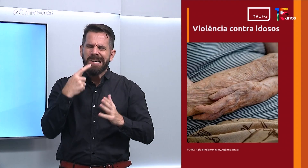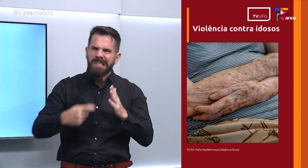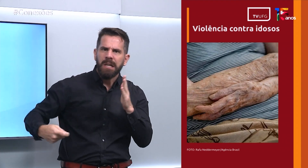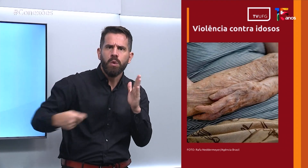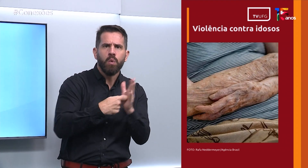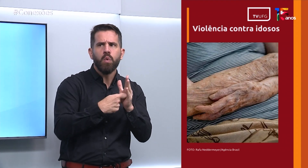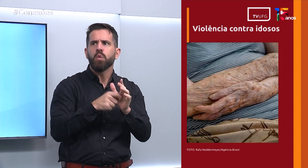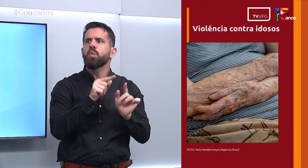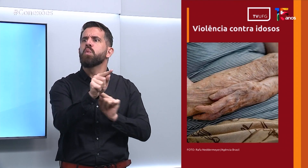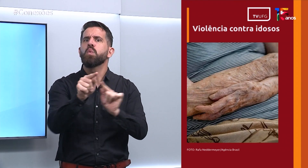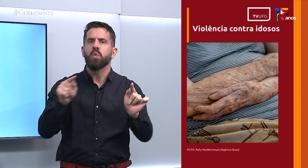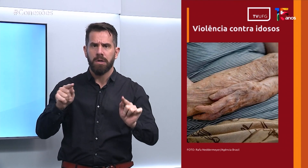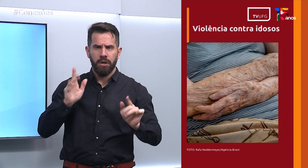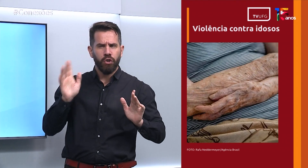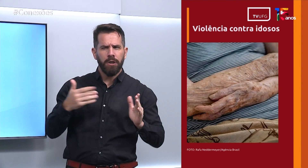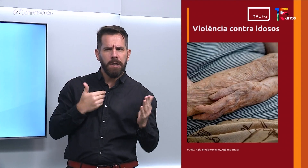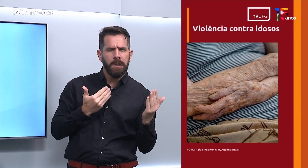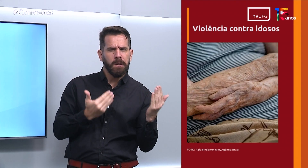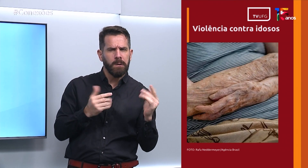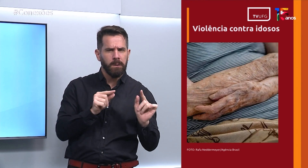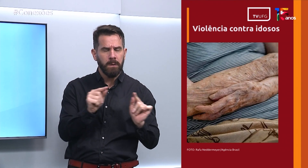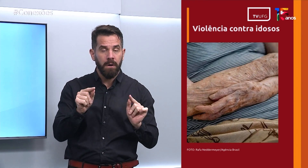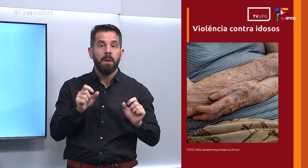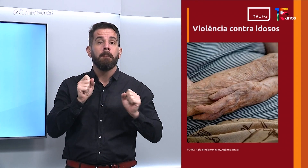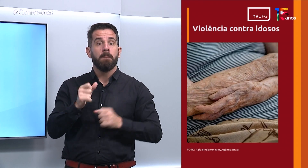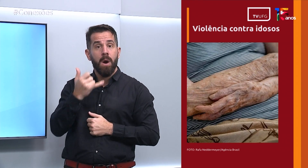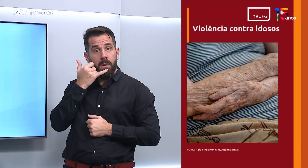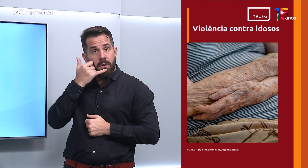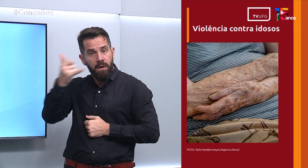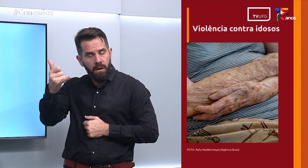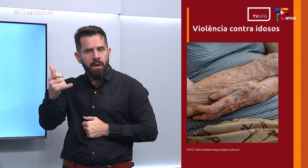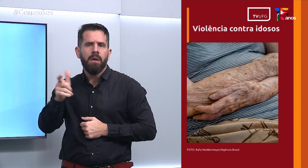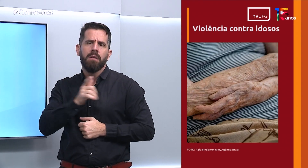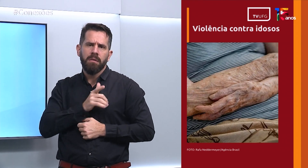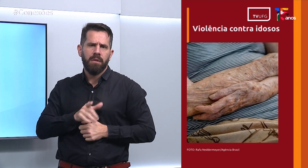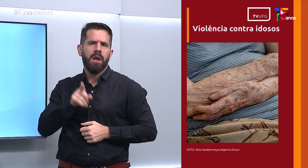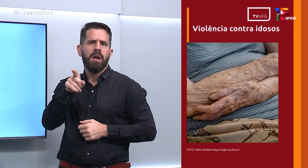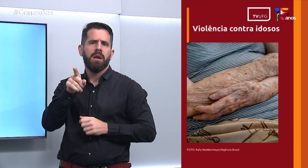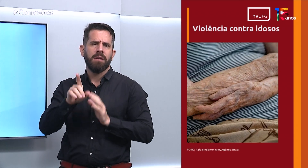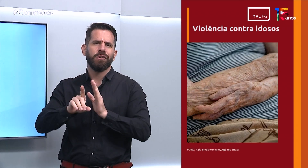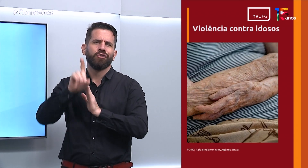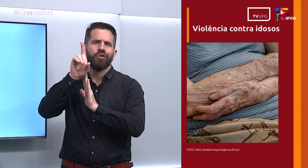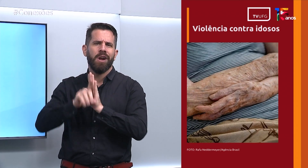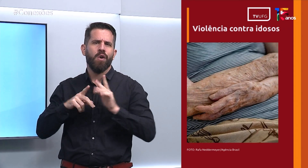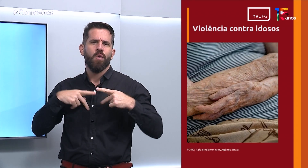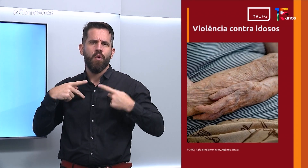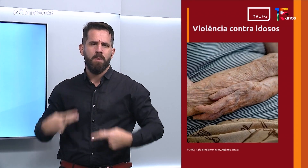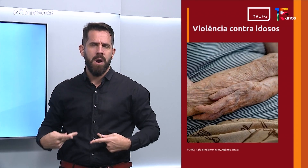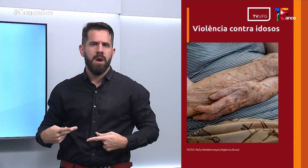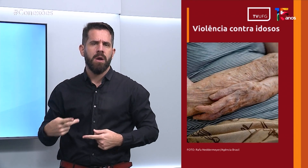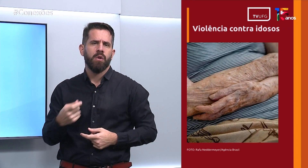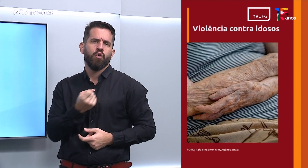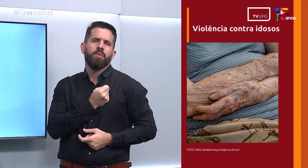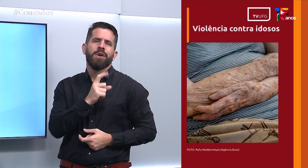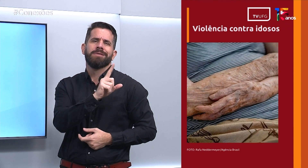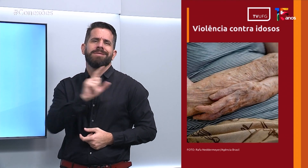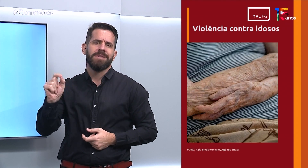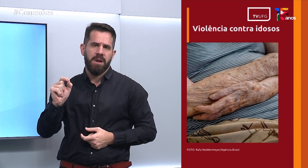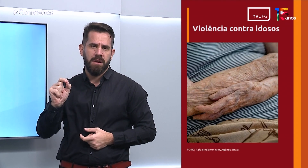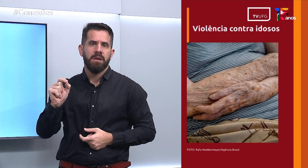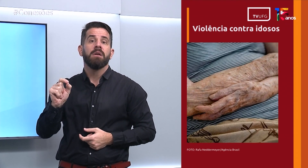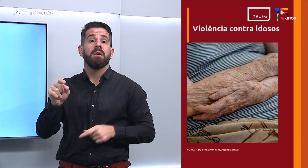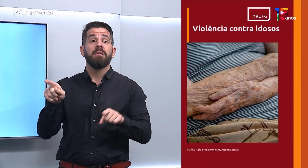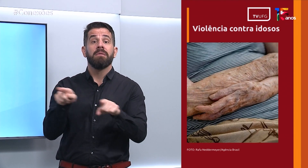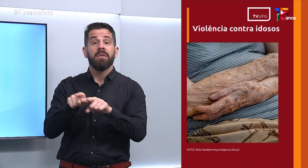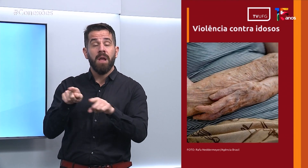denúncia sobre esse tipo de crime, é só ligar no Disque Direitos Humanos, o Disque 100. Também é possível entrar em